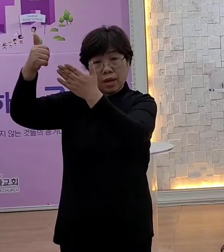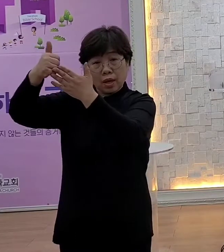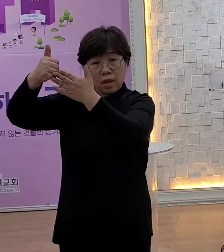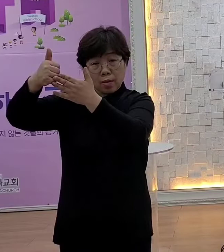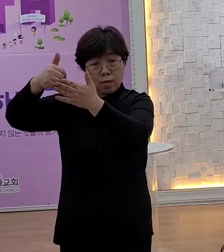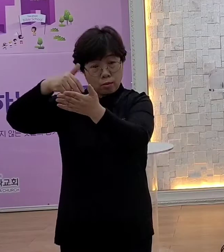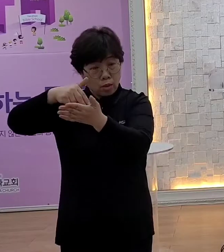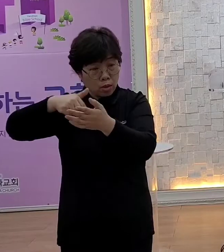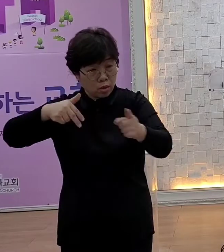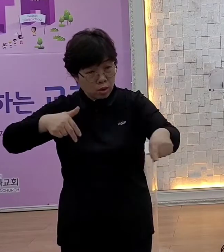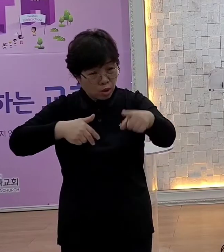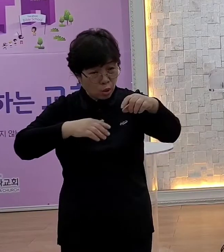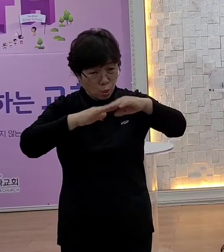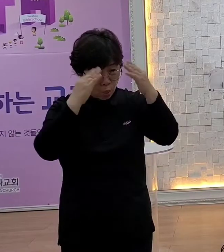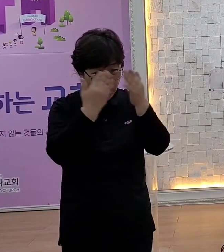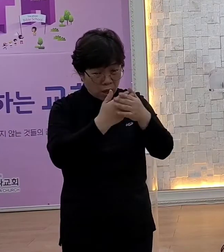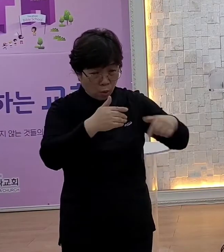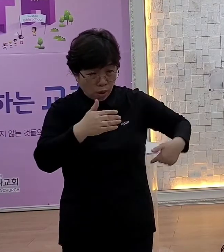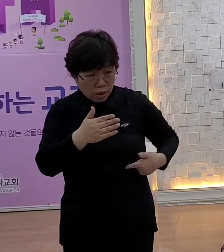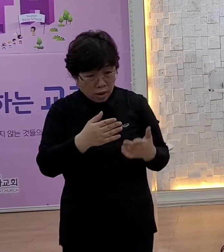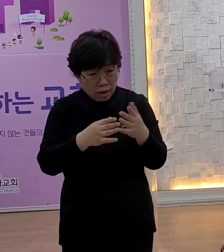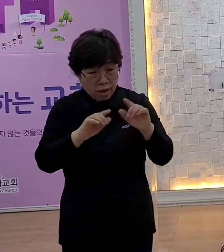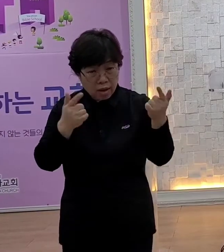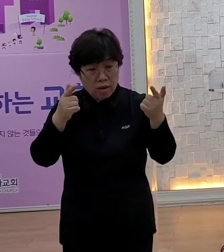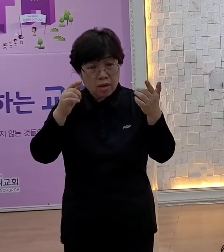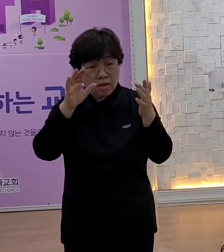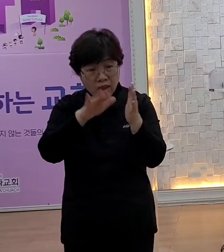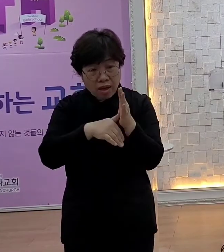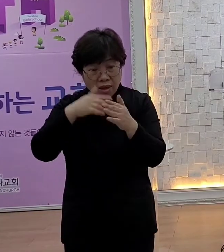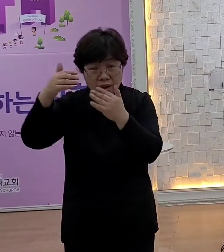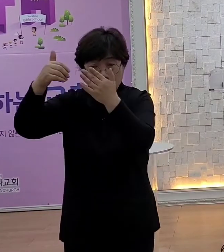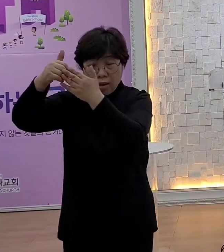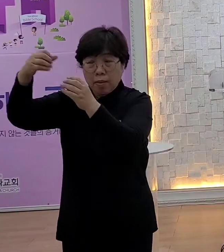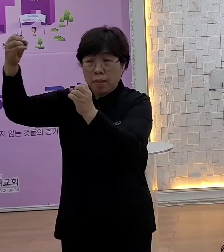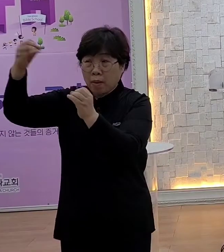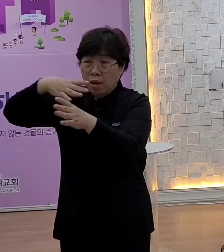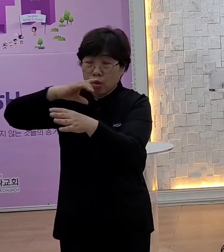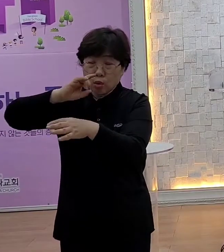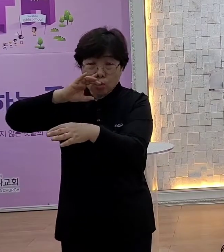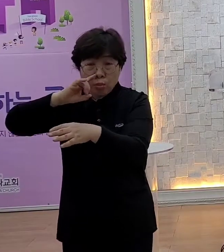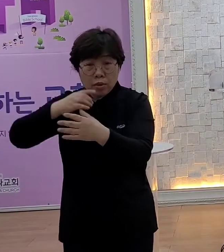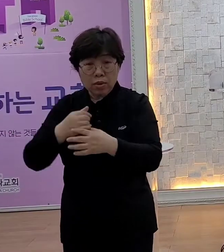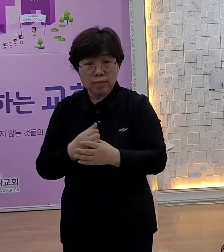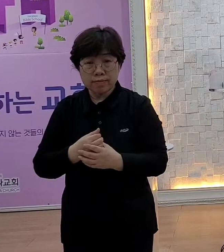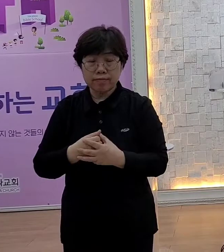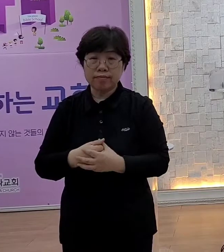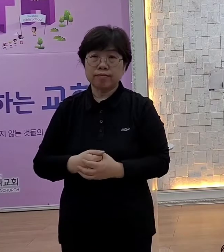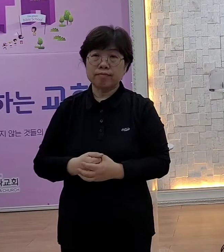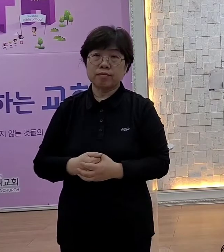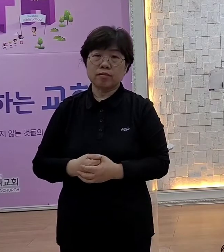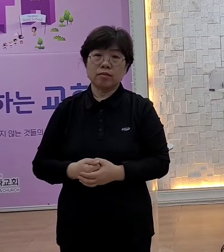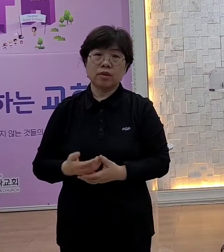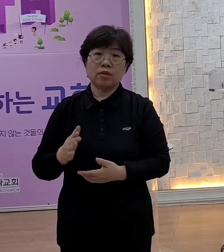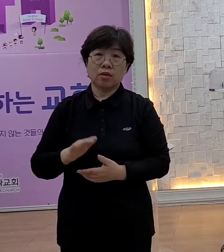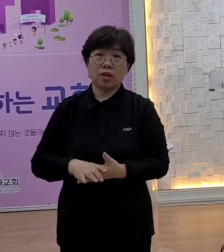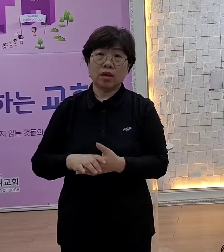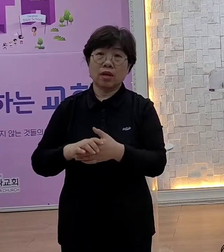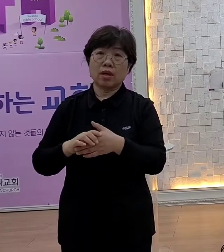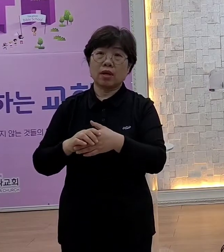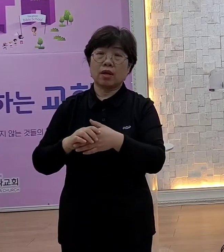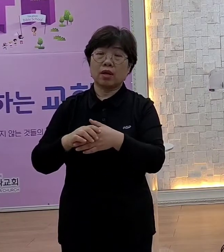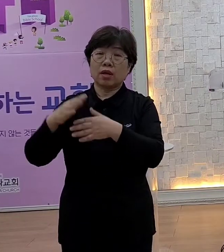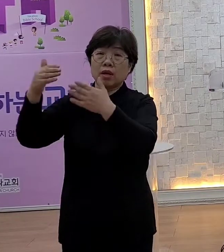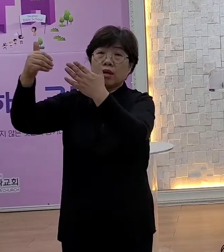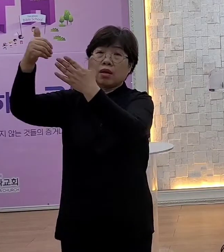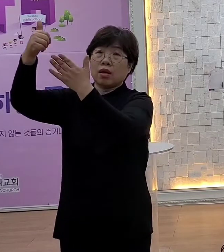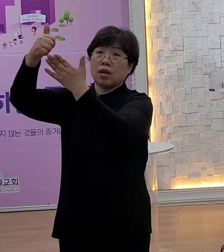회개가 아니면 이런 헛된 짓거리에 대해서 반응하지 않아야 이게 맞잖아요. 근데 10절에 한번 보세요.